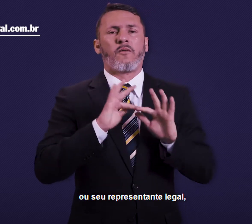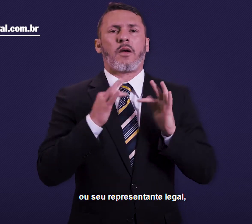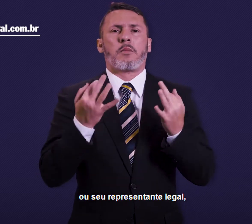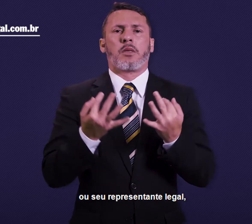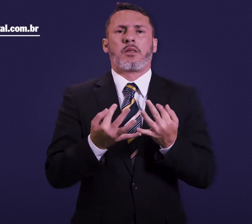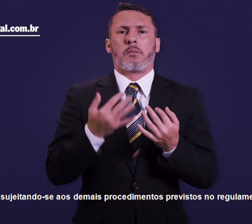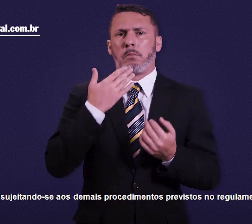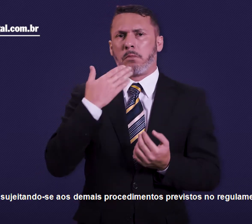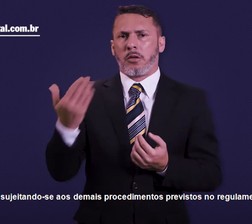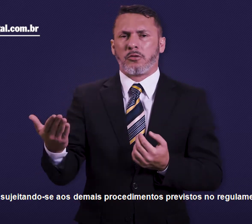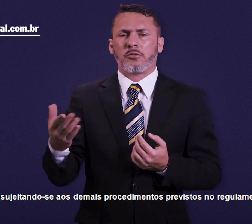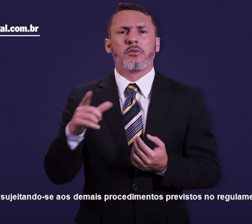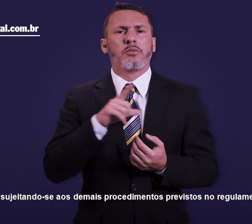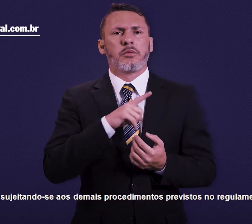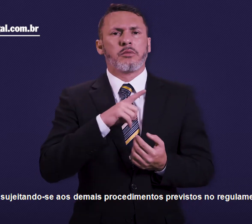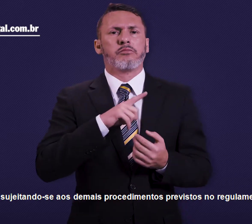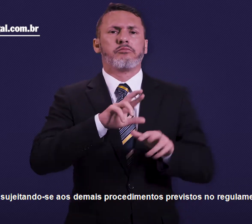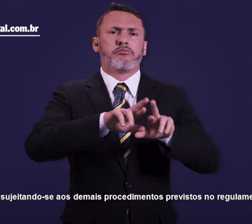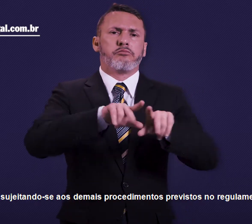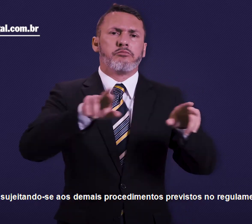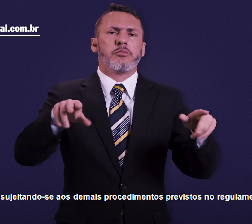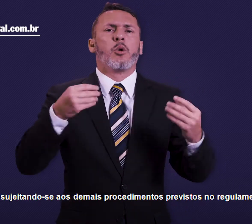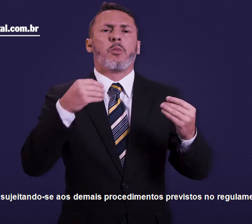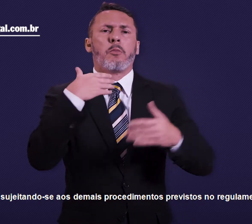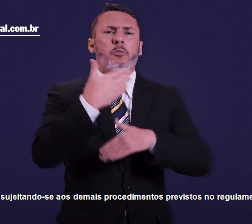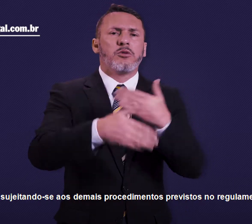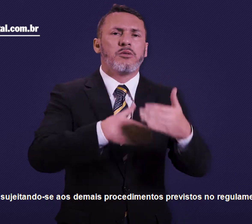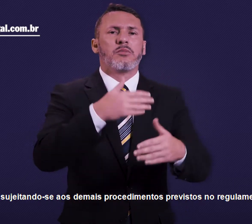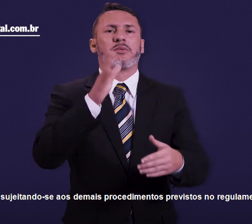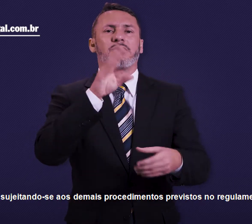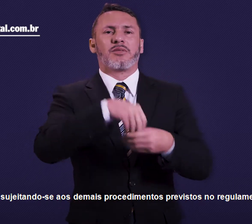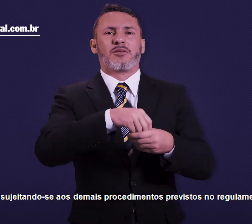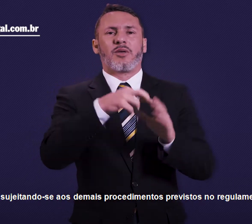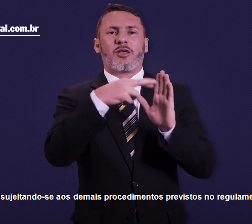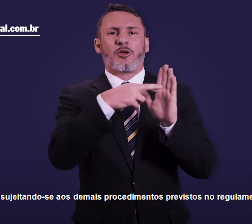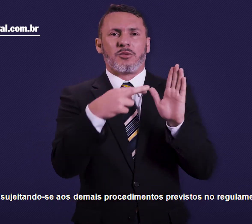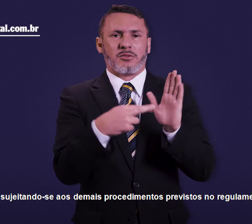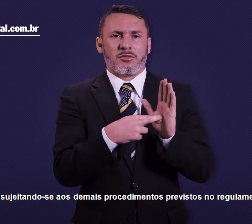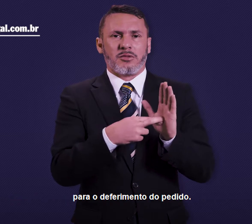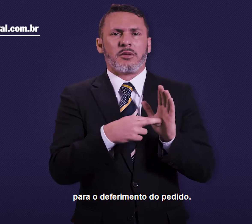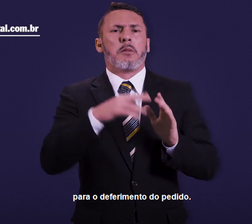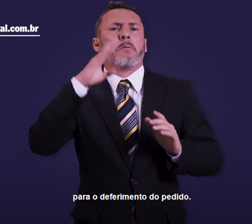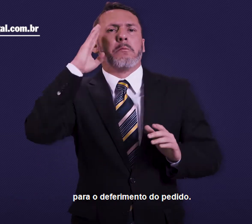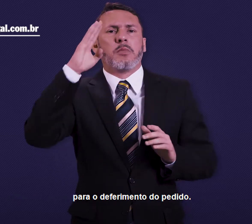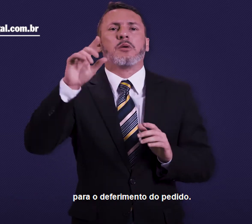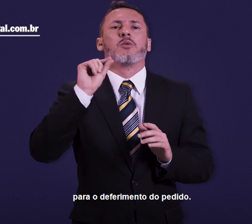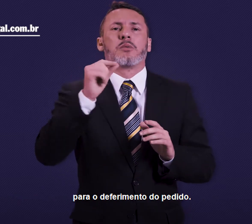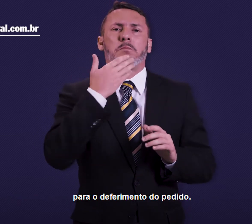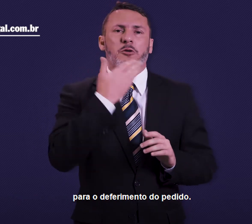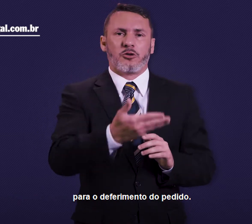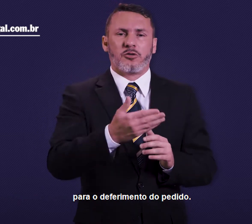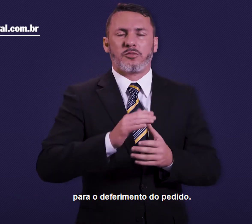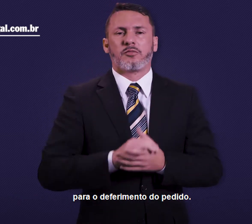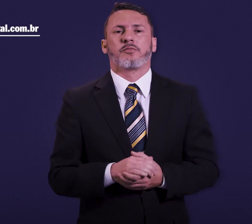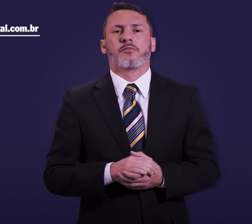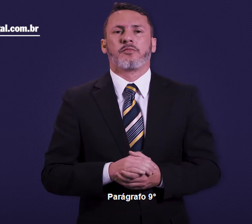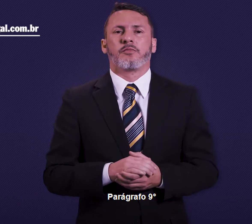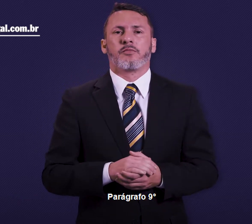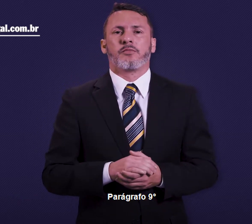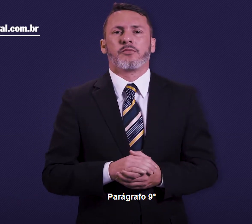legal, sujeitando-se aos demais procedimentos previstos no regulamento para o deferimento do pedido. Parágrafo